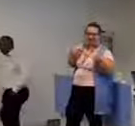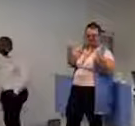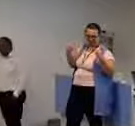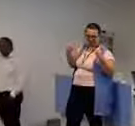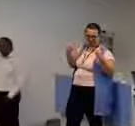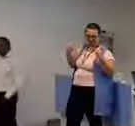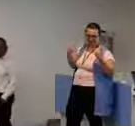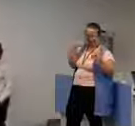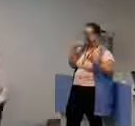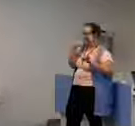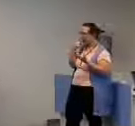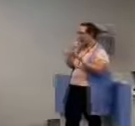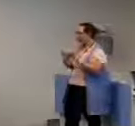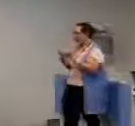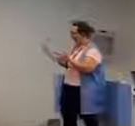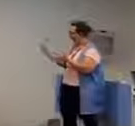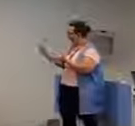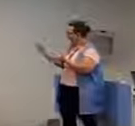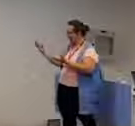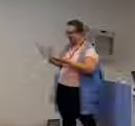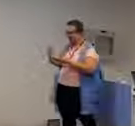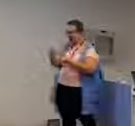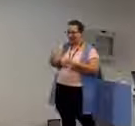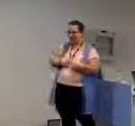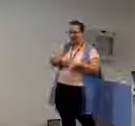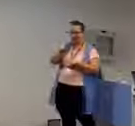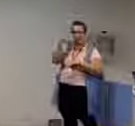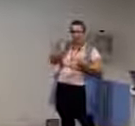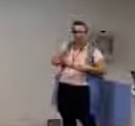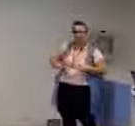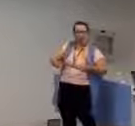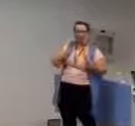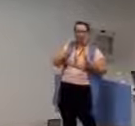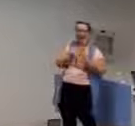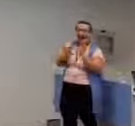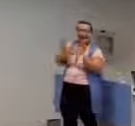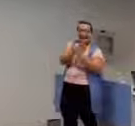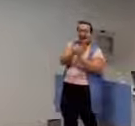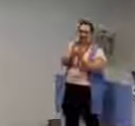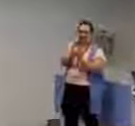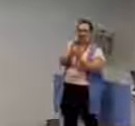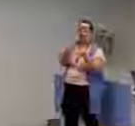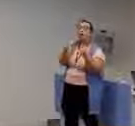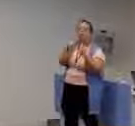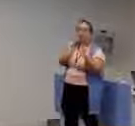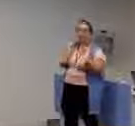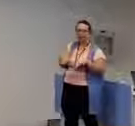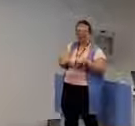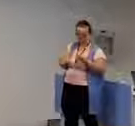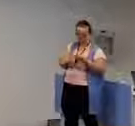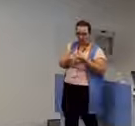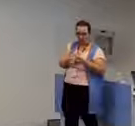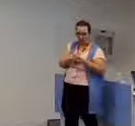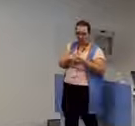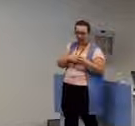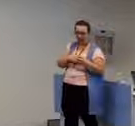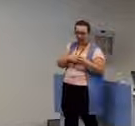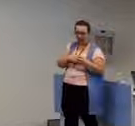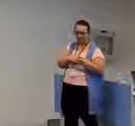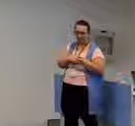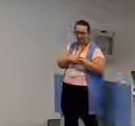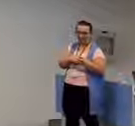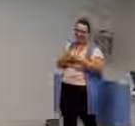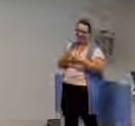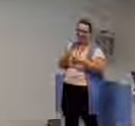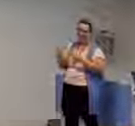um. Como que vamos fazer? Então o software traz uma série de recursos, e essa peça nunca vai ser estampada de uma vez